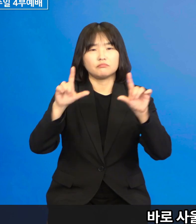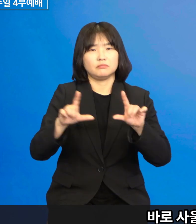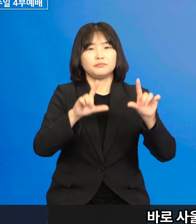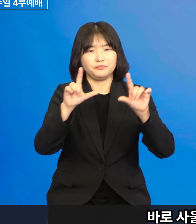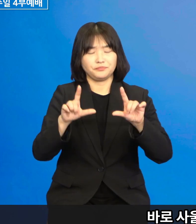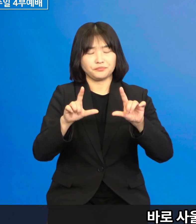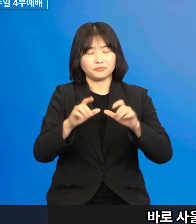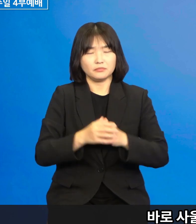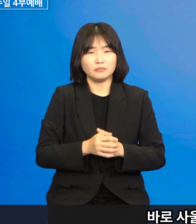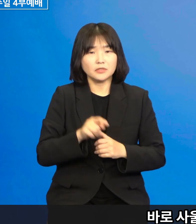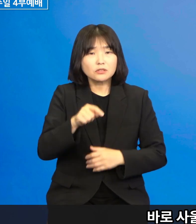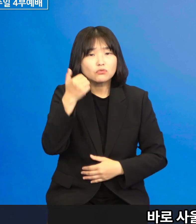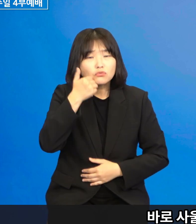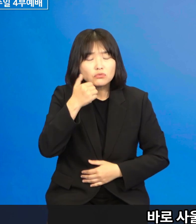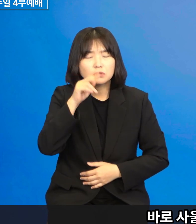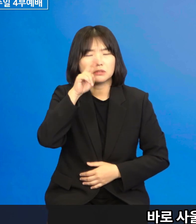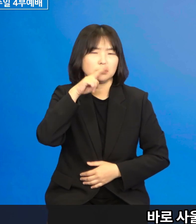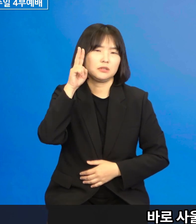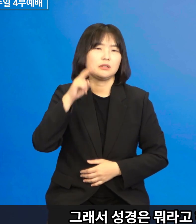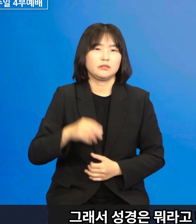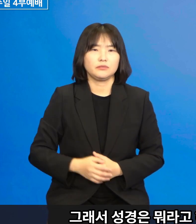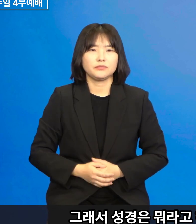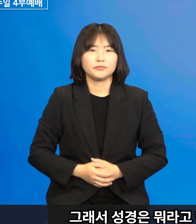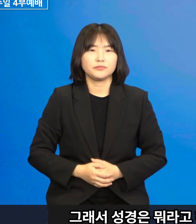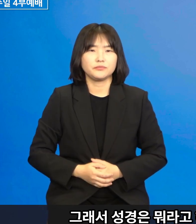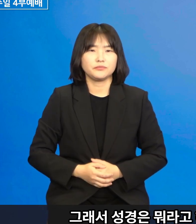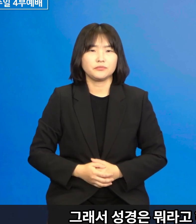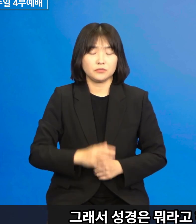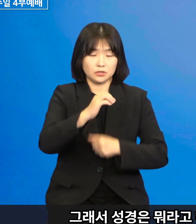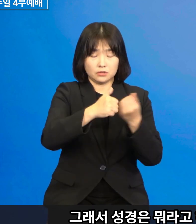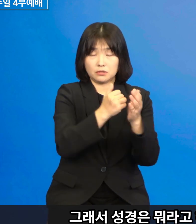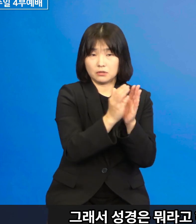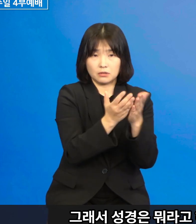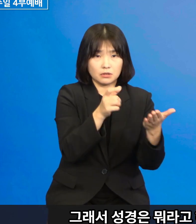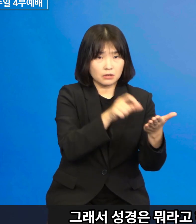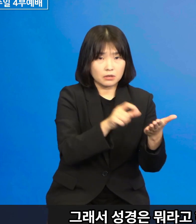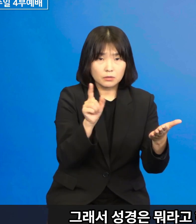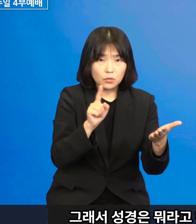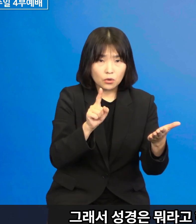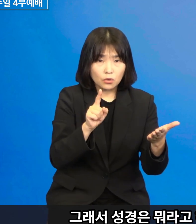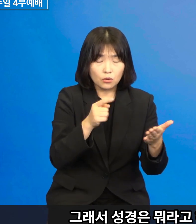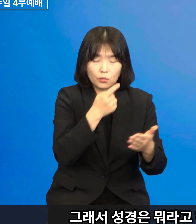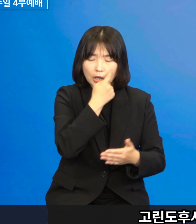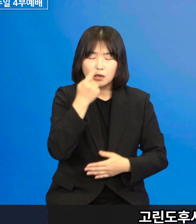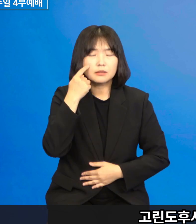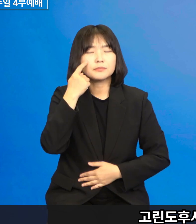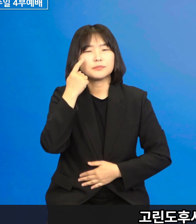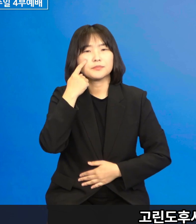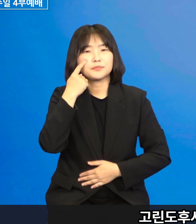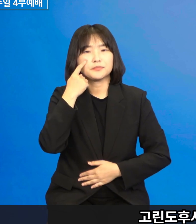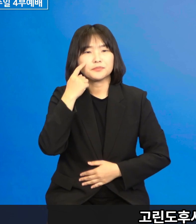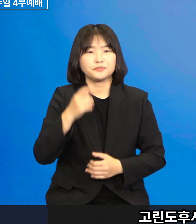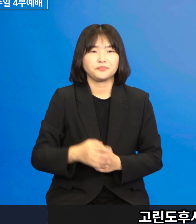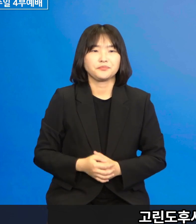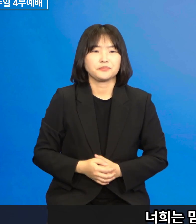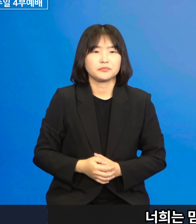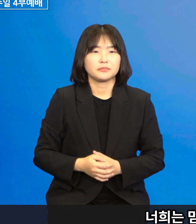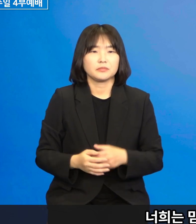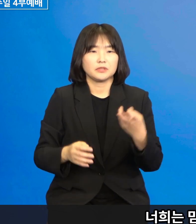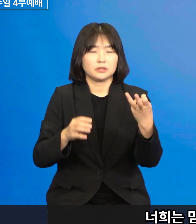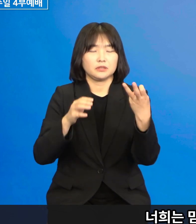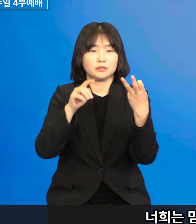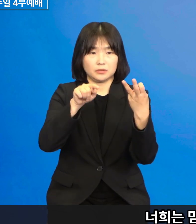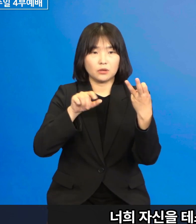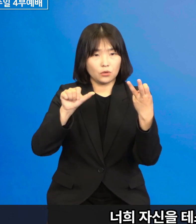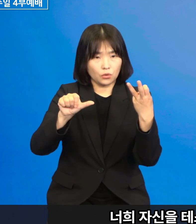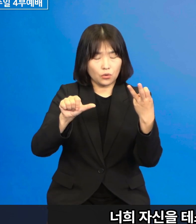바로 사울이 그러했어요. 그래서 성경은 뭐라고 하냐면 확인해 보라는 거예요. 고린도서 13장 5절이죠. 너희는